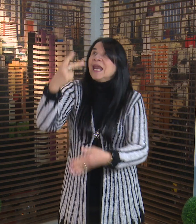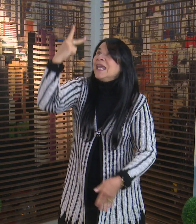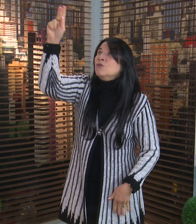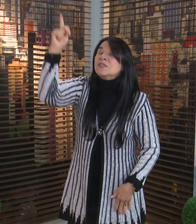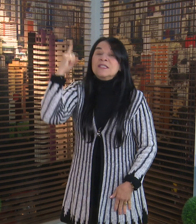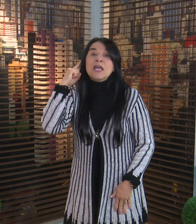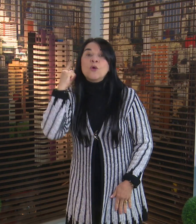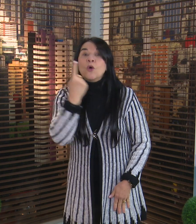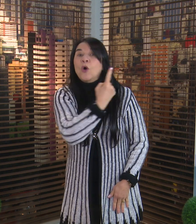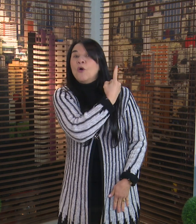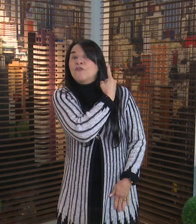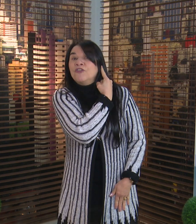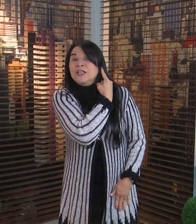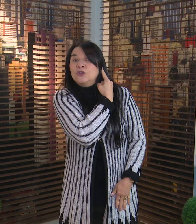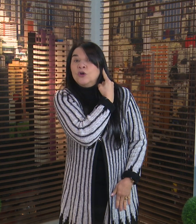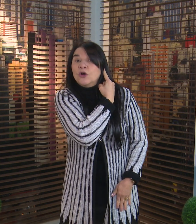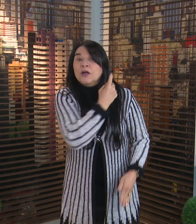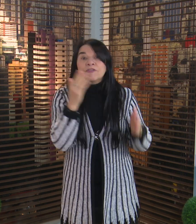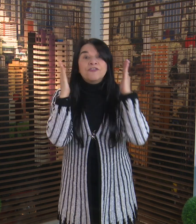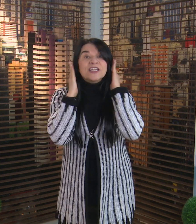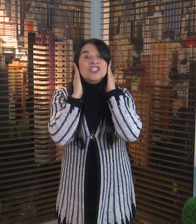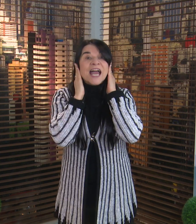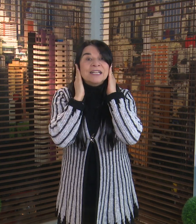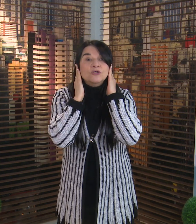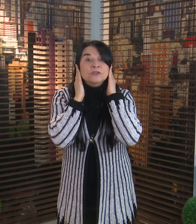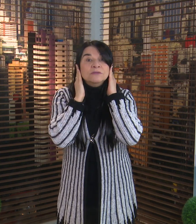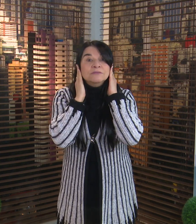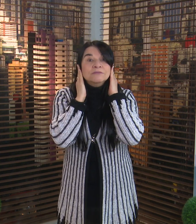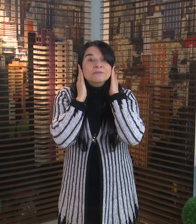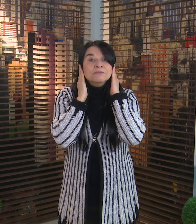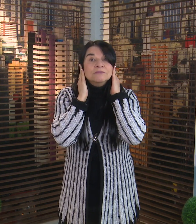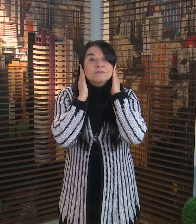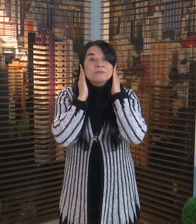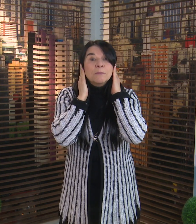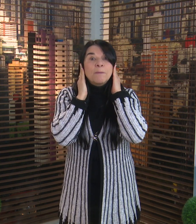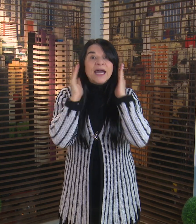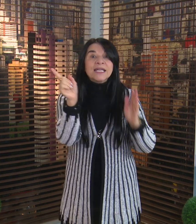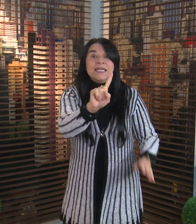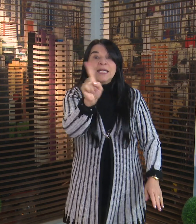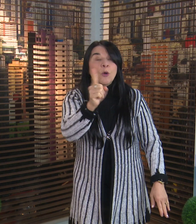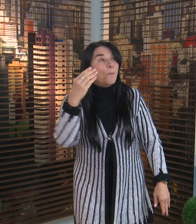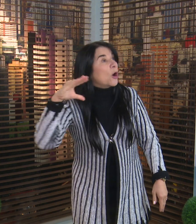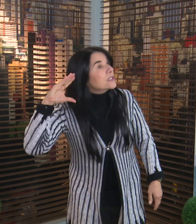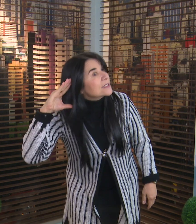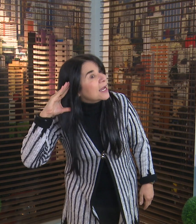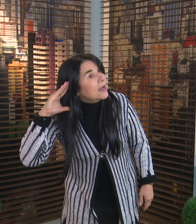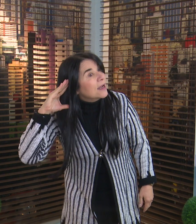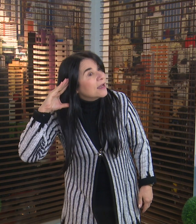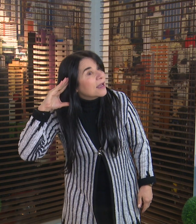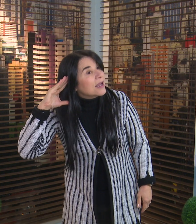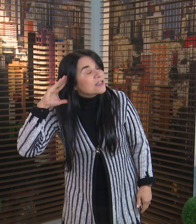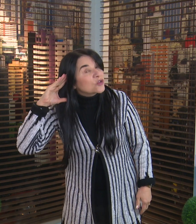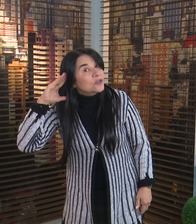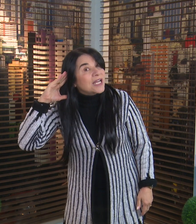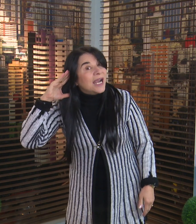nem o seu ouvido fechado para que não possa escutar.